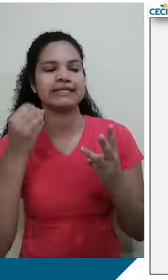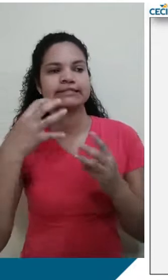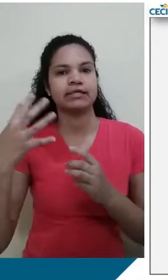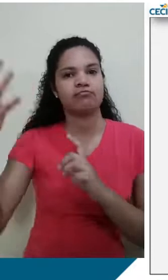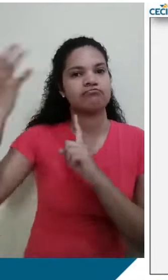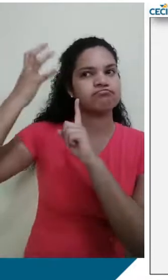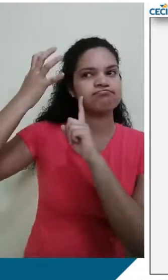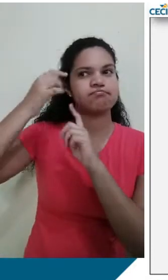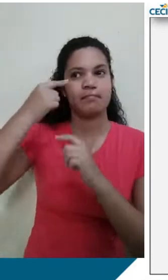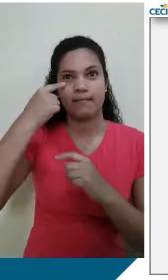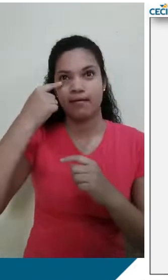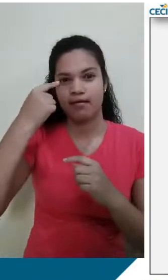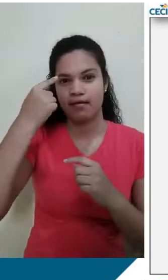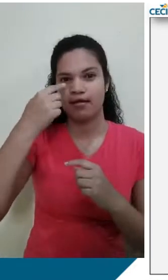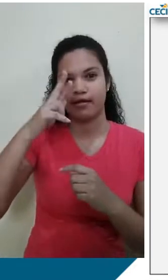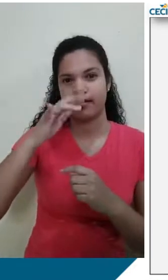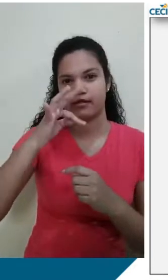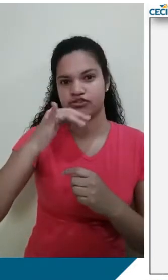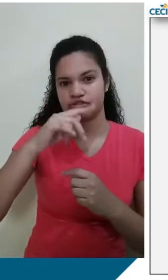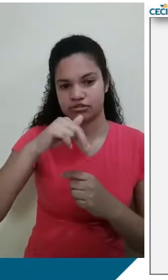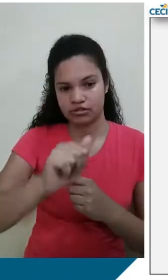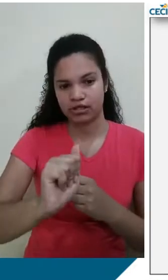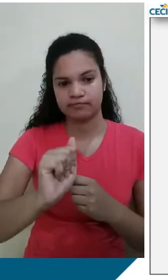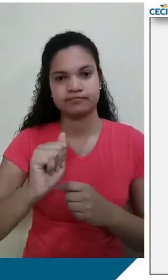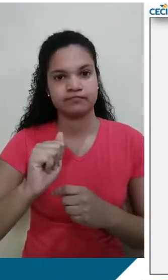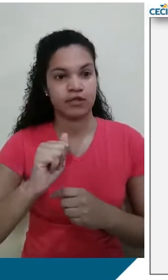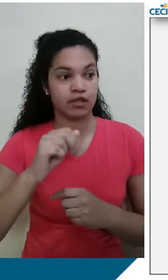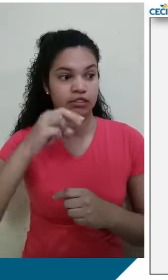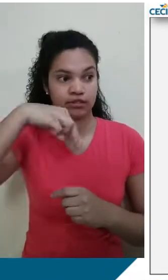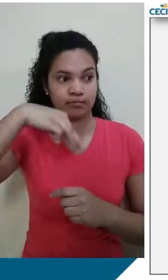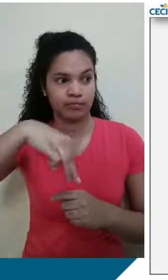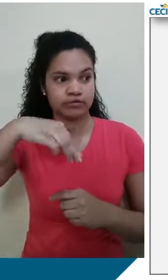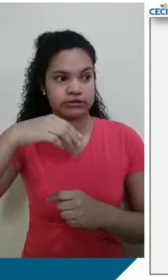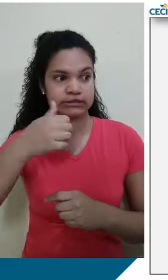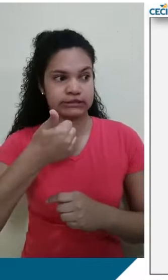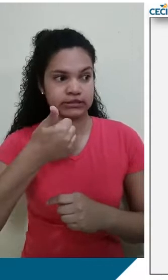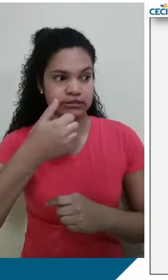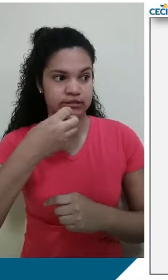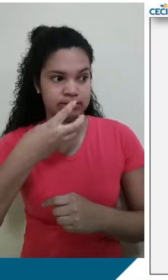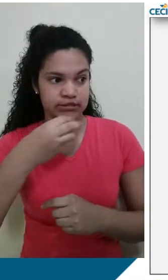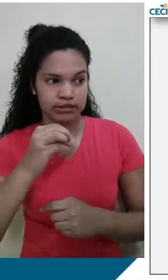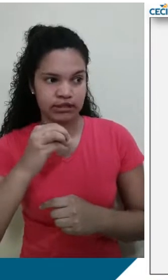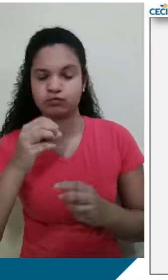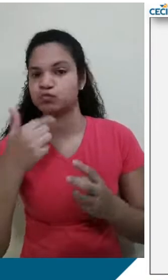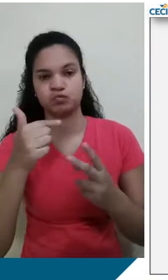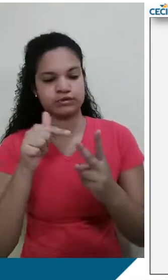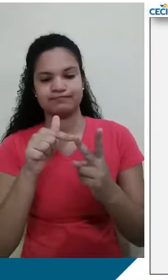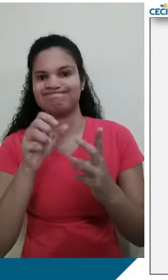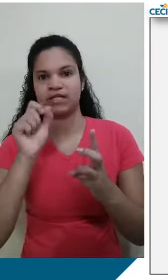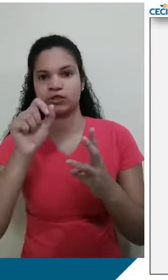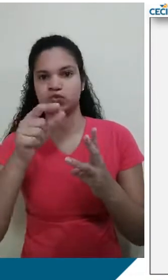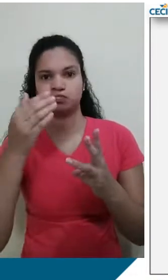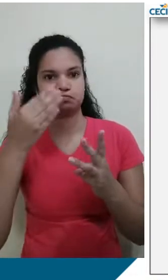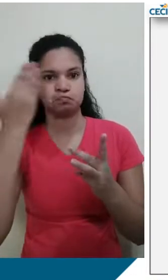retina com uma luz na faixa de 530 nanômetros, retângulo 1 do gráfico, não excitaríamos o pigmento azul.